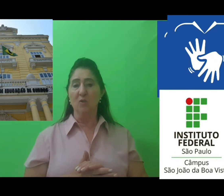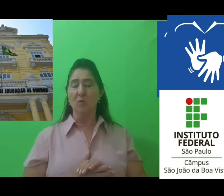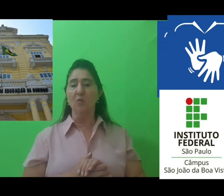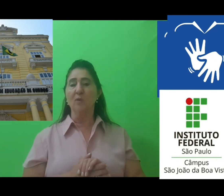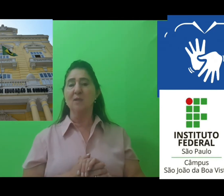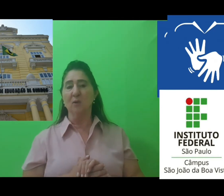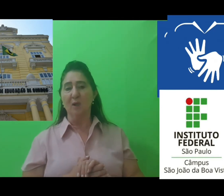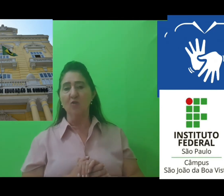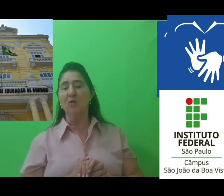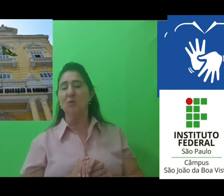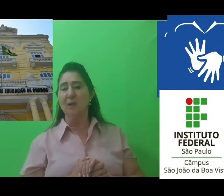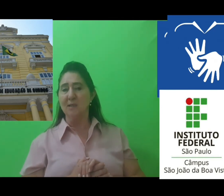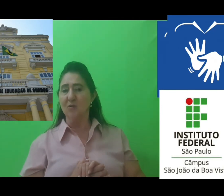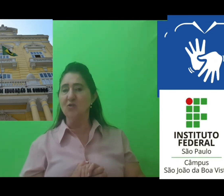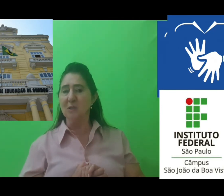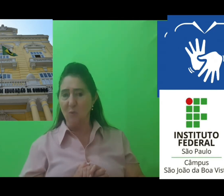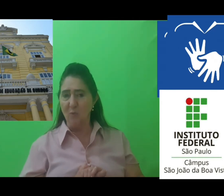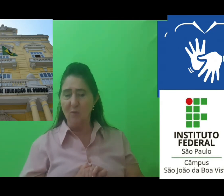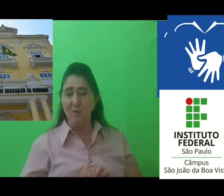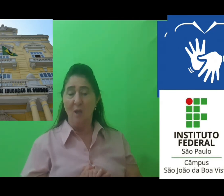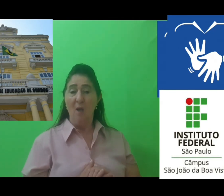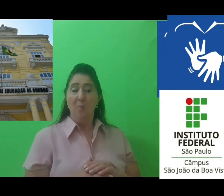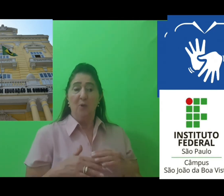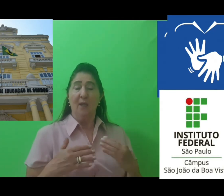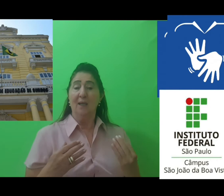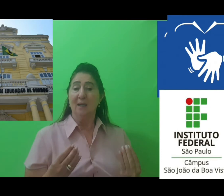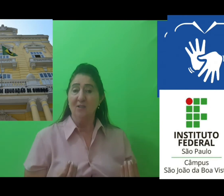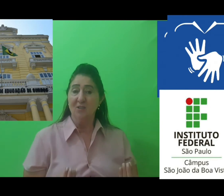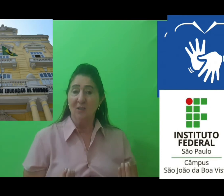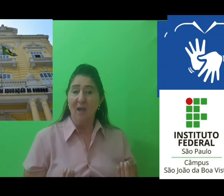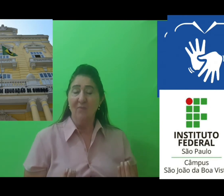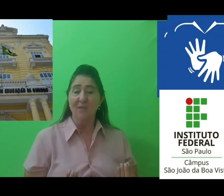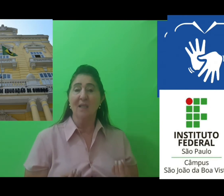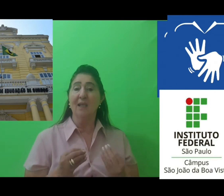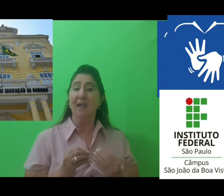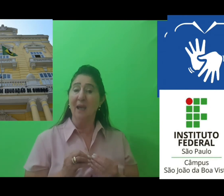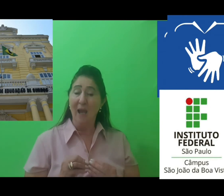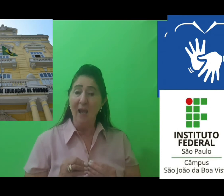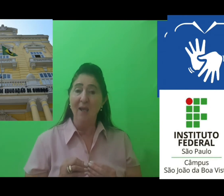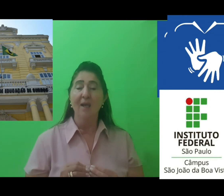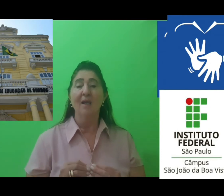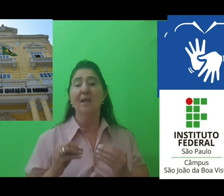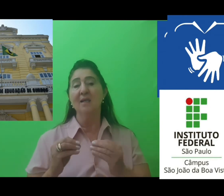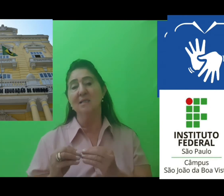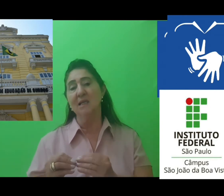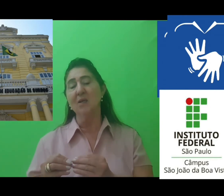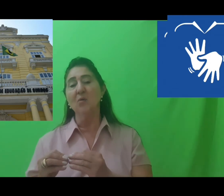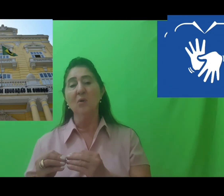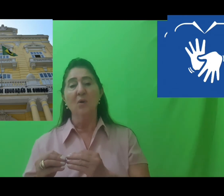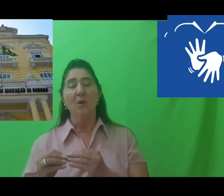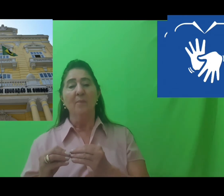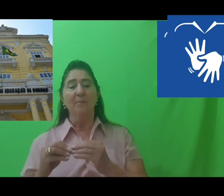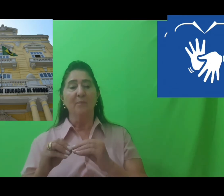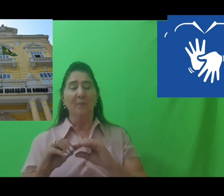Instituto Nacional de Educação de Surdos, porque acreditava-se que lá eles iam